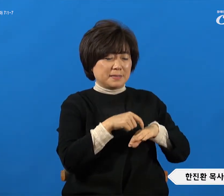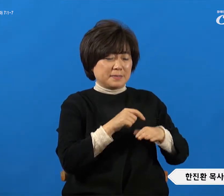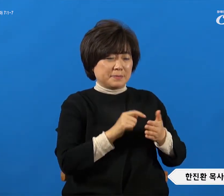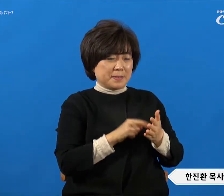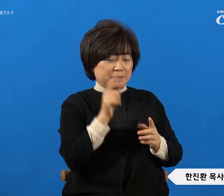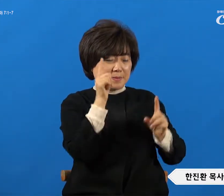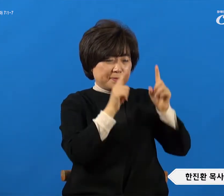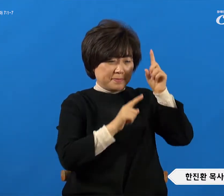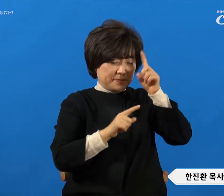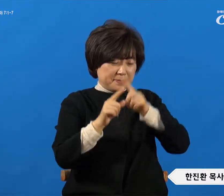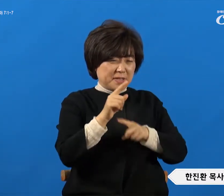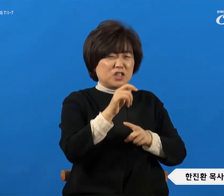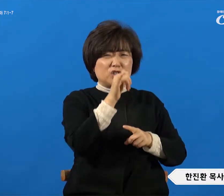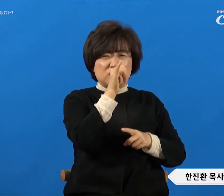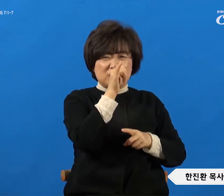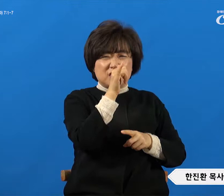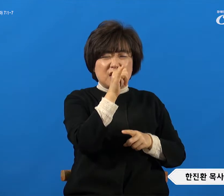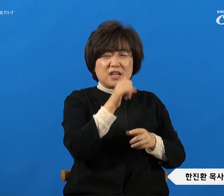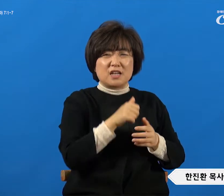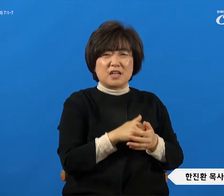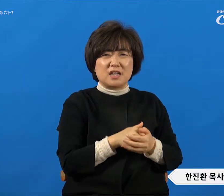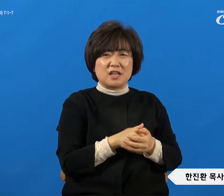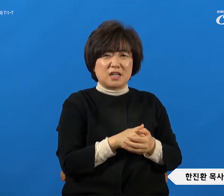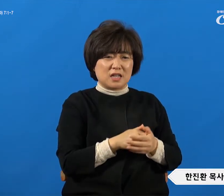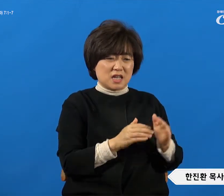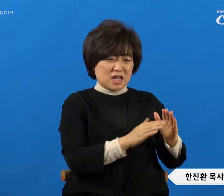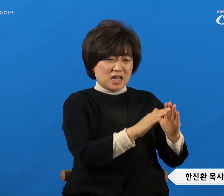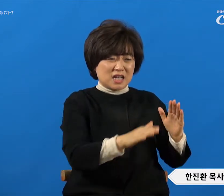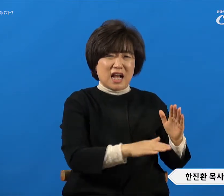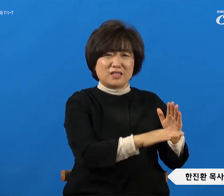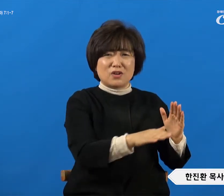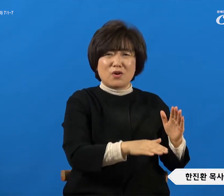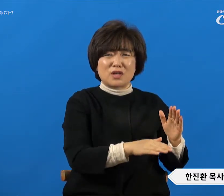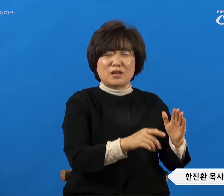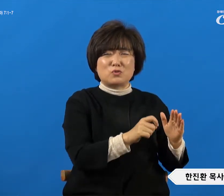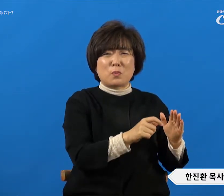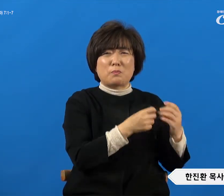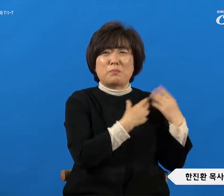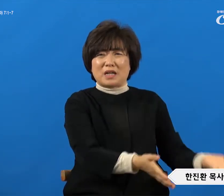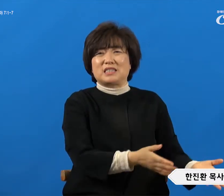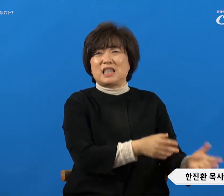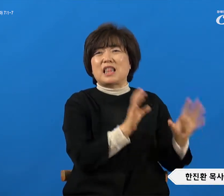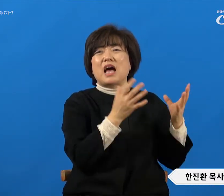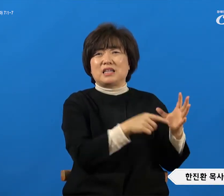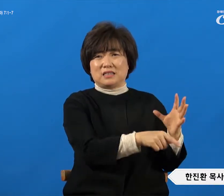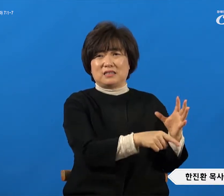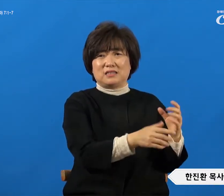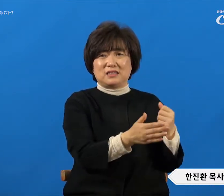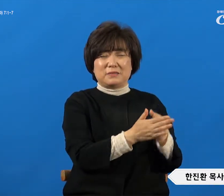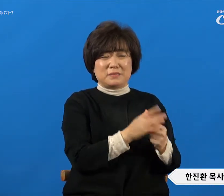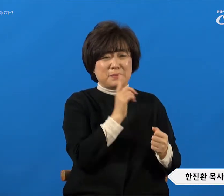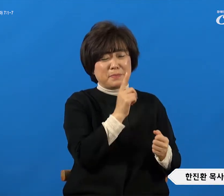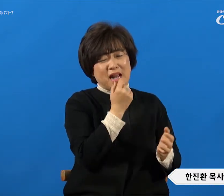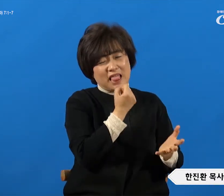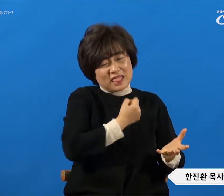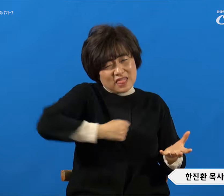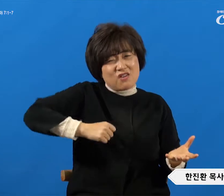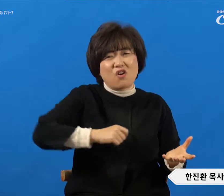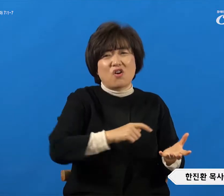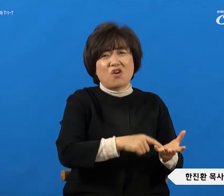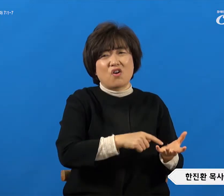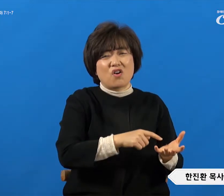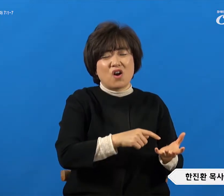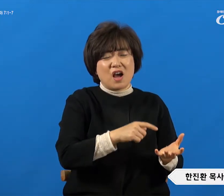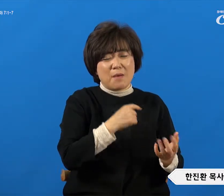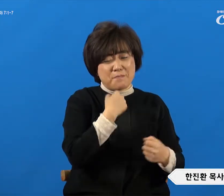얘기를 들었습니다. 가정에서조차 방치된 아이들이니까 이 아동센터에 와서도 말도 안 듣고